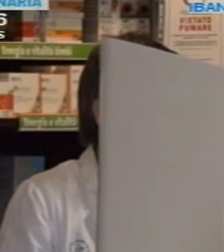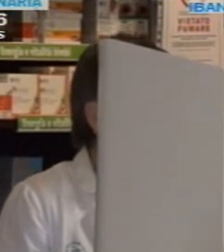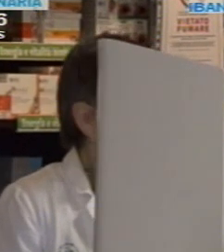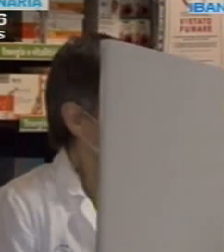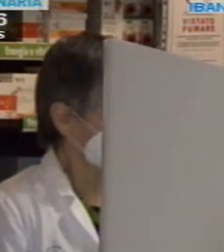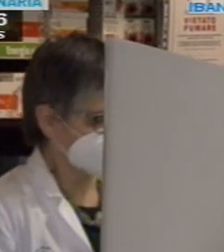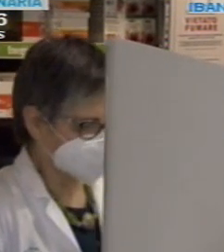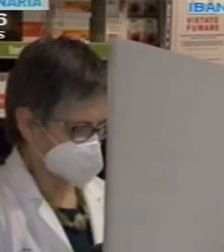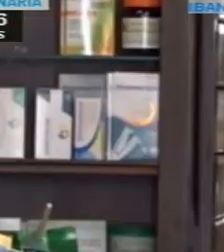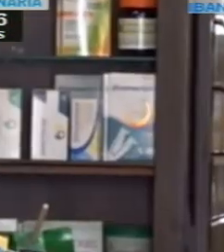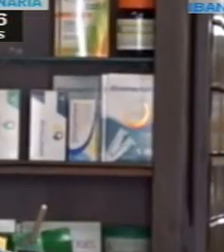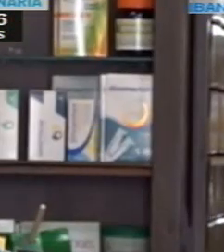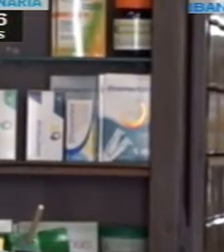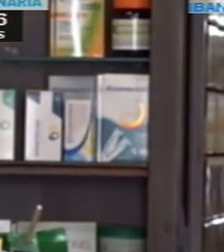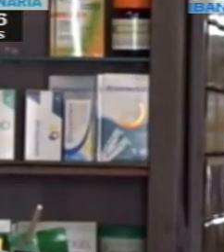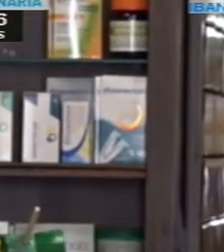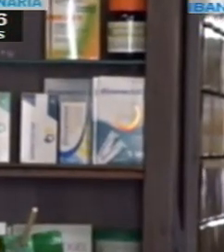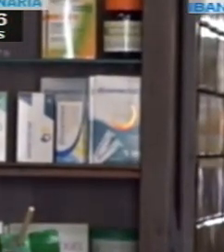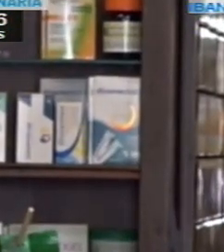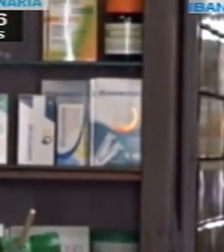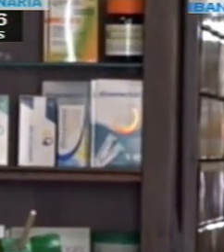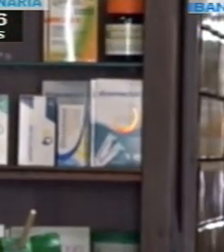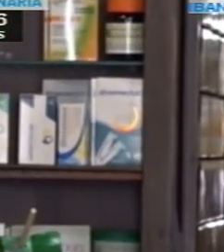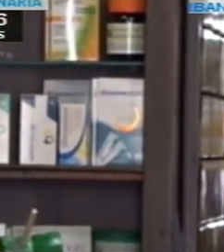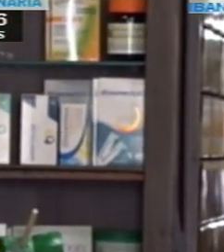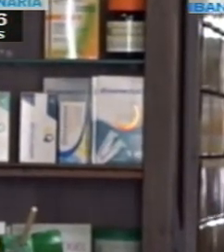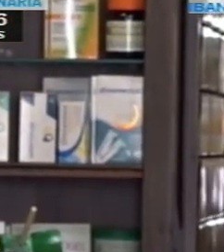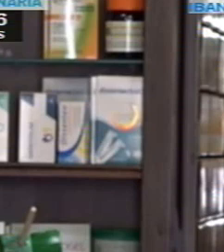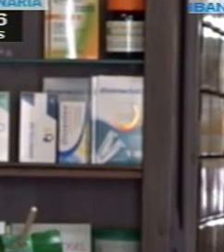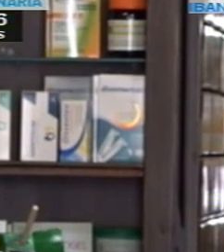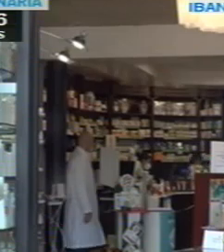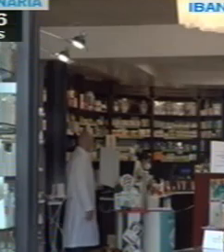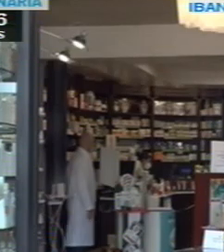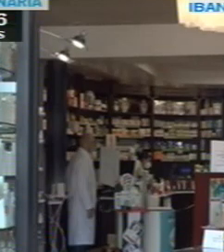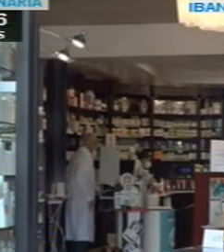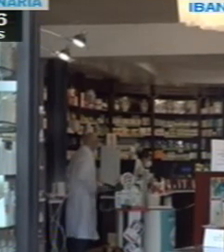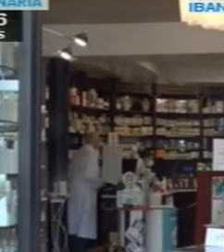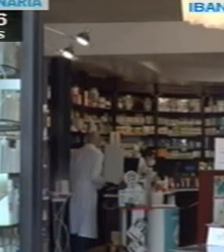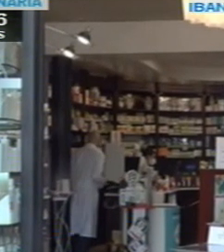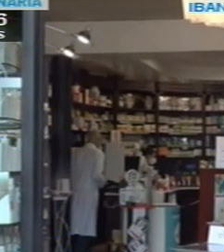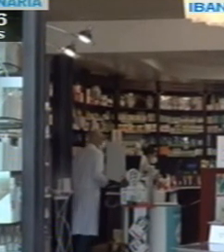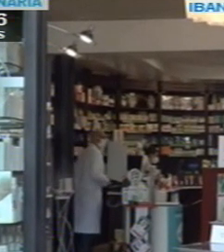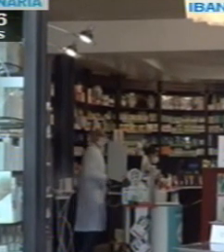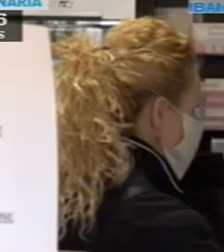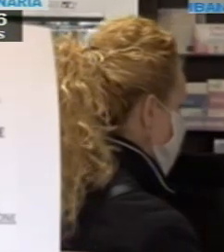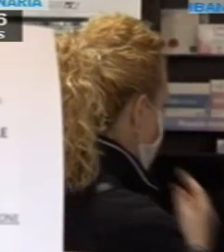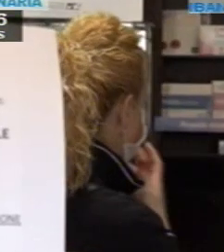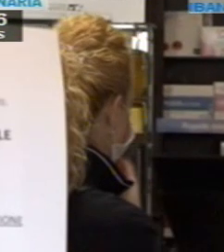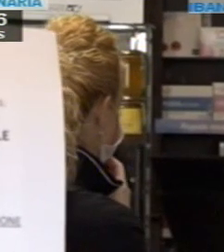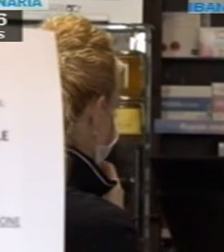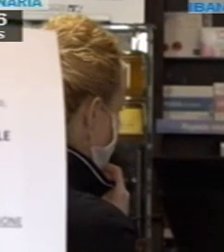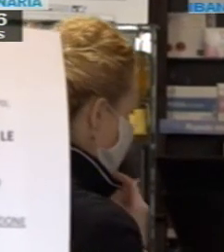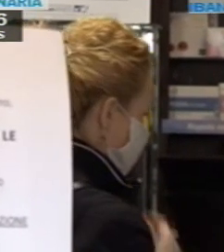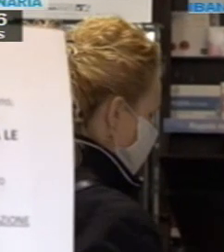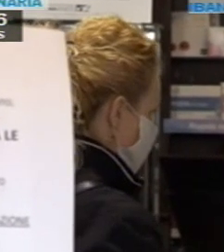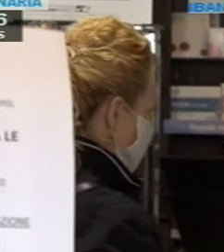stretto contatto con colleghi europei, è quella di avere alle spalle una struttura che in collaborazione con l'università prepara prodotti specifici. Farmacisti